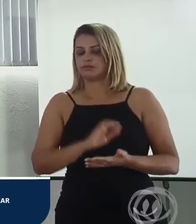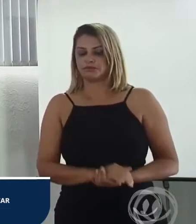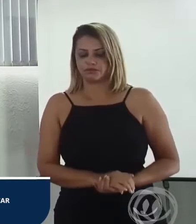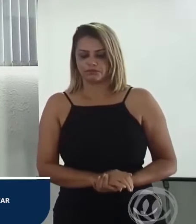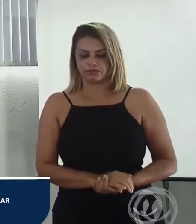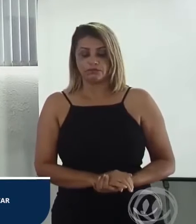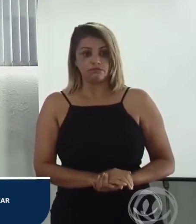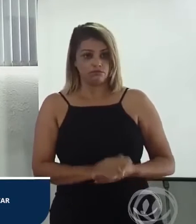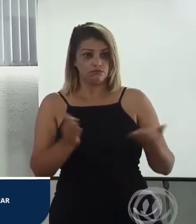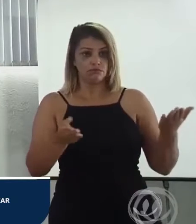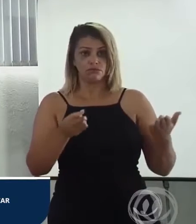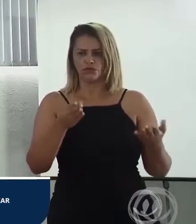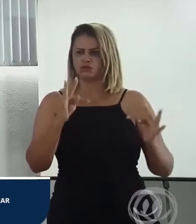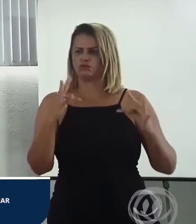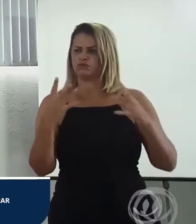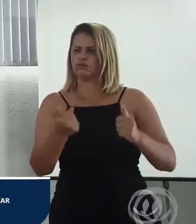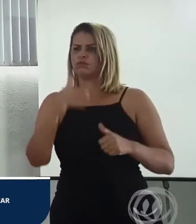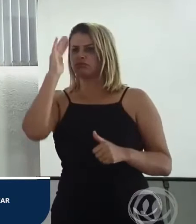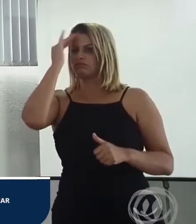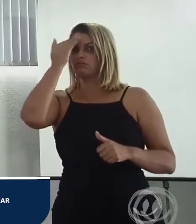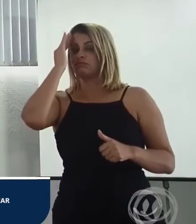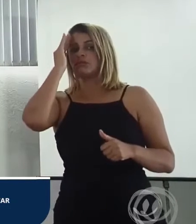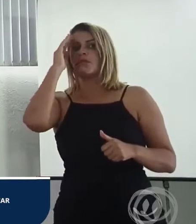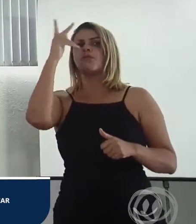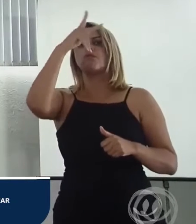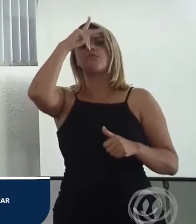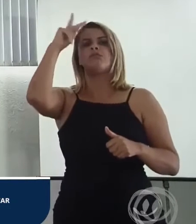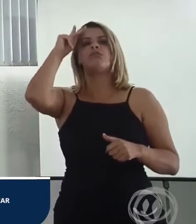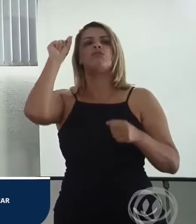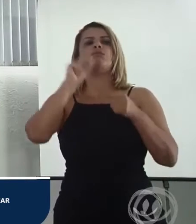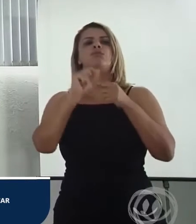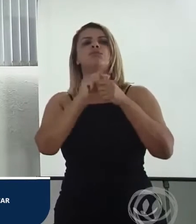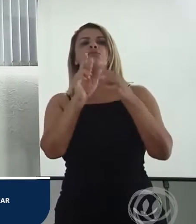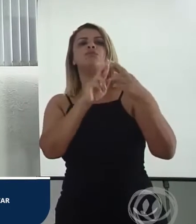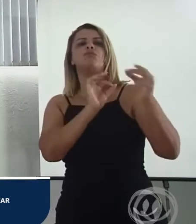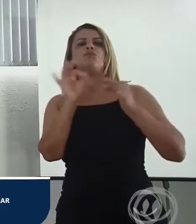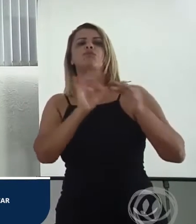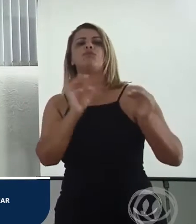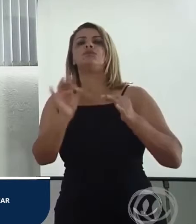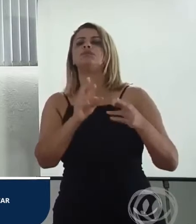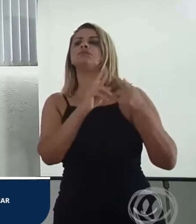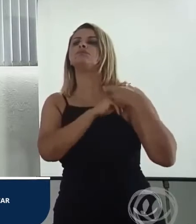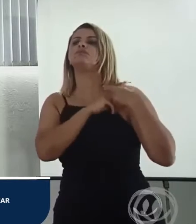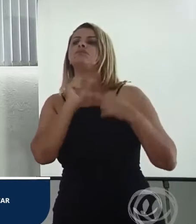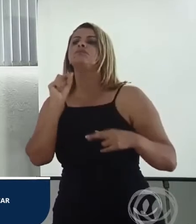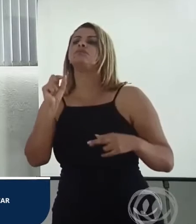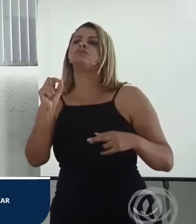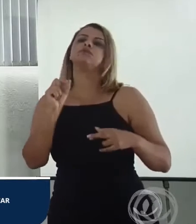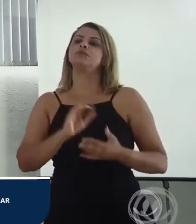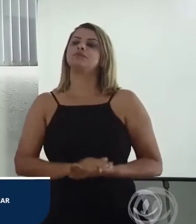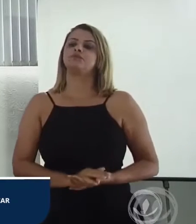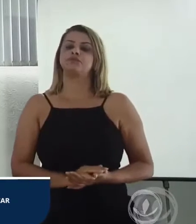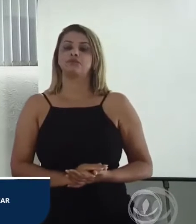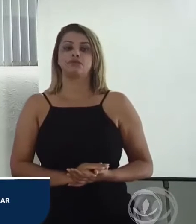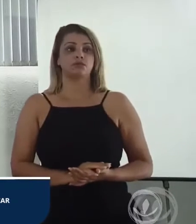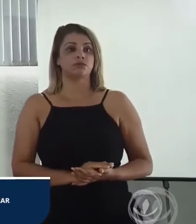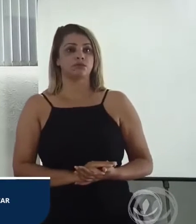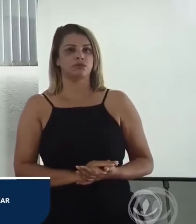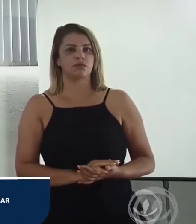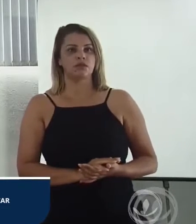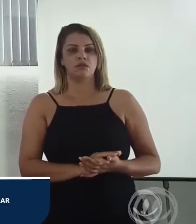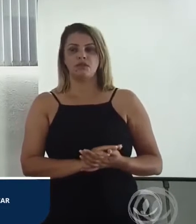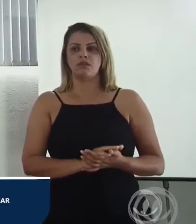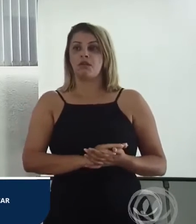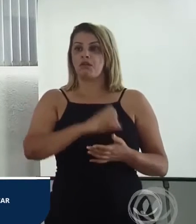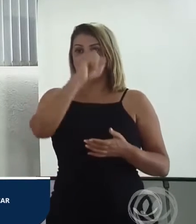Então, só para que todo mundo entenda um pouco o que está sendo feito pela Prefeitura, na unidade de pronto atendimento, que é a unidade sentinela